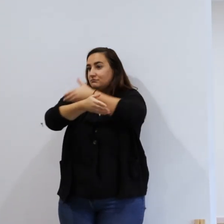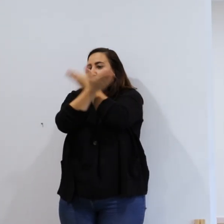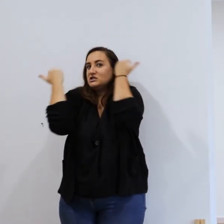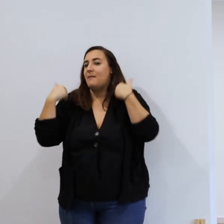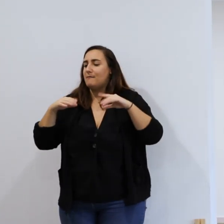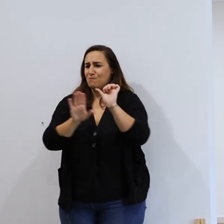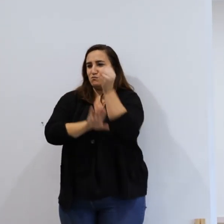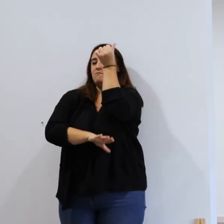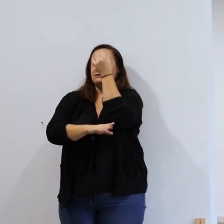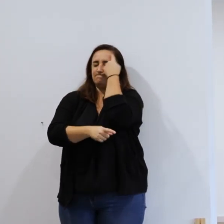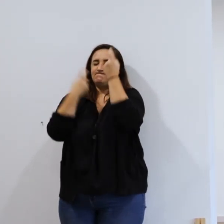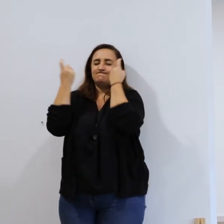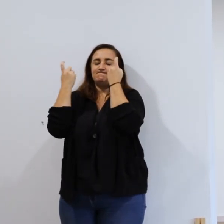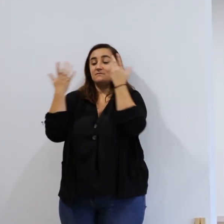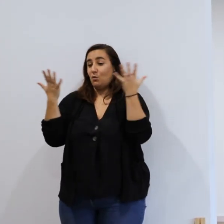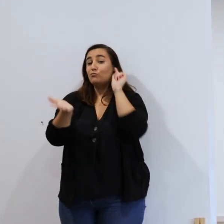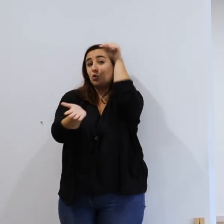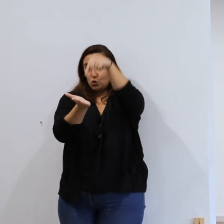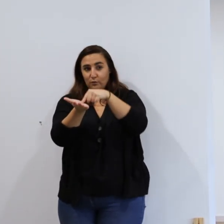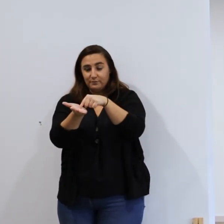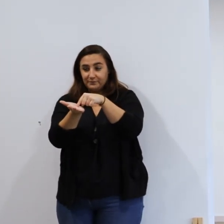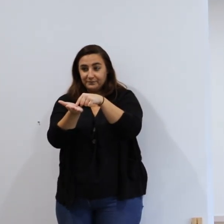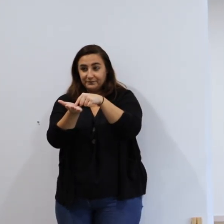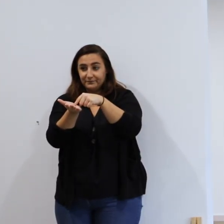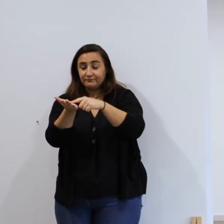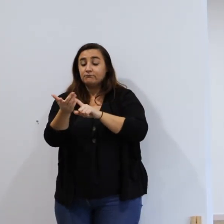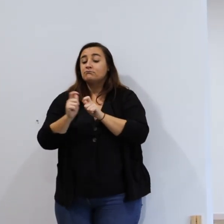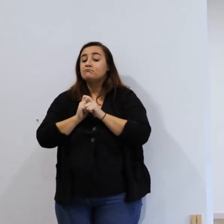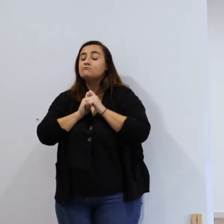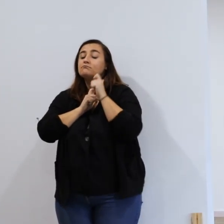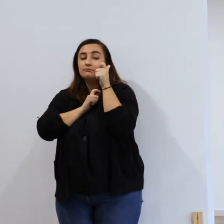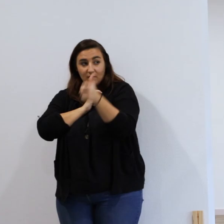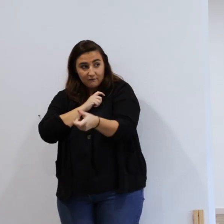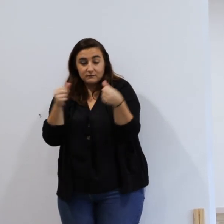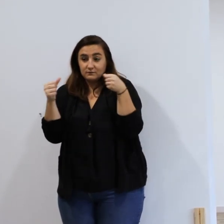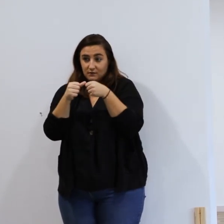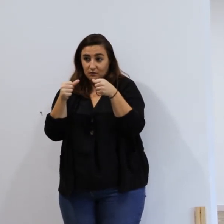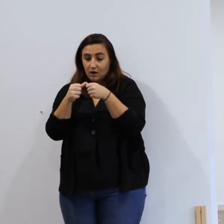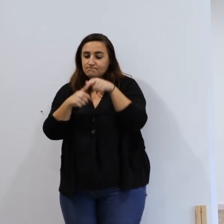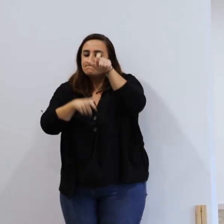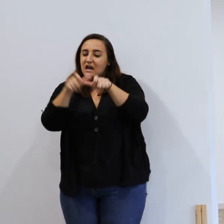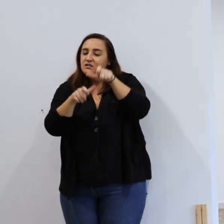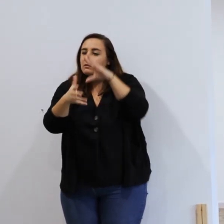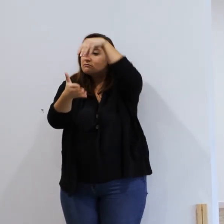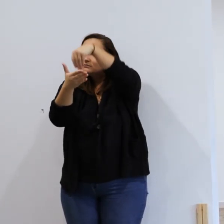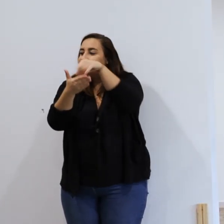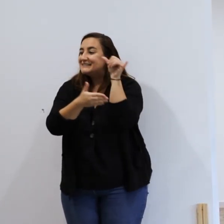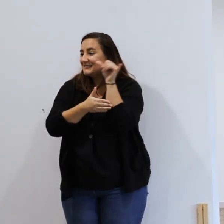lieu. Et ensuite, je vais faire la liste des personnages qui vivent dans ce lieu.